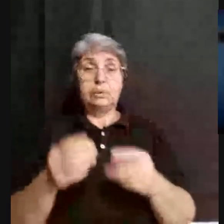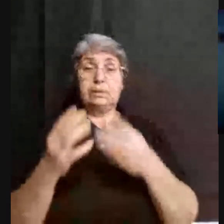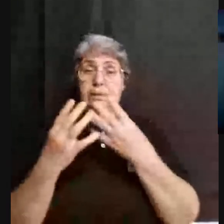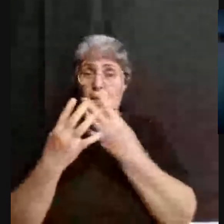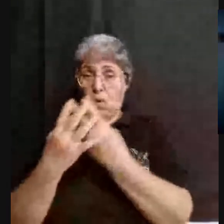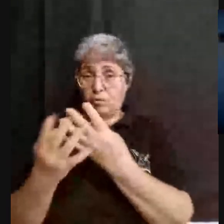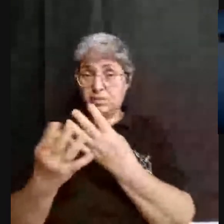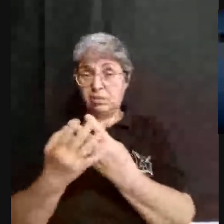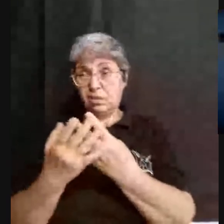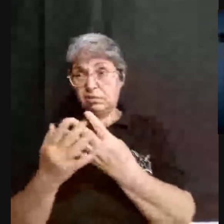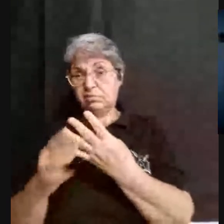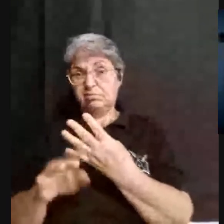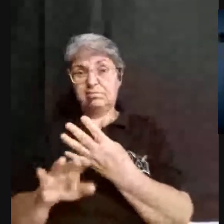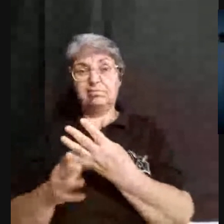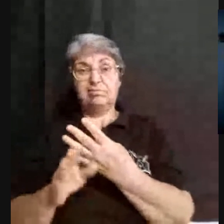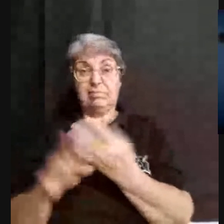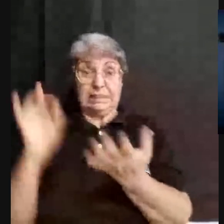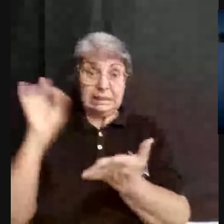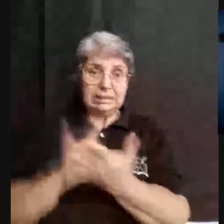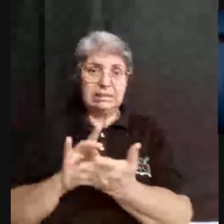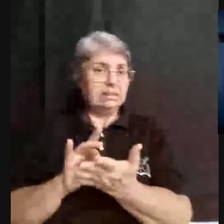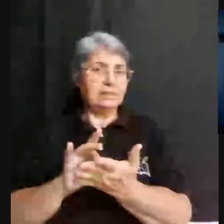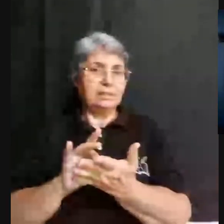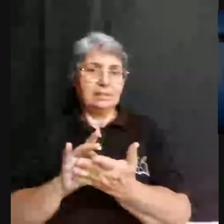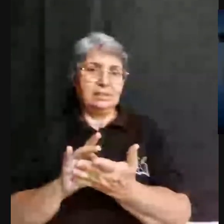Veja que os corações não foram